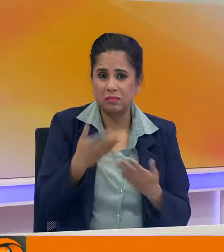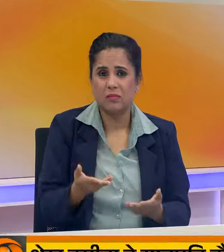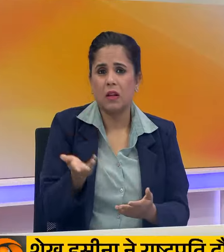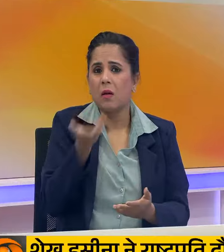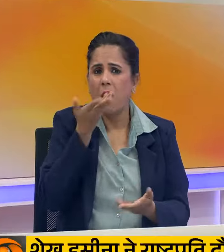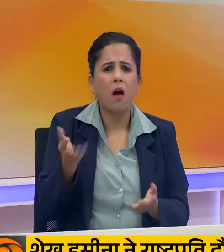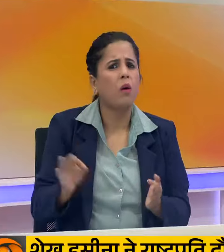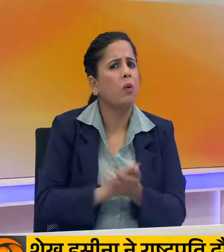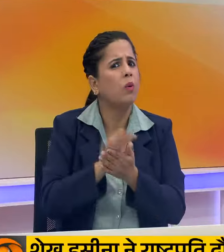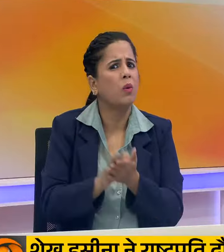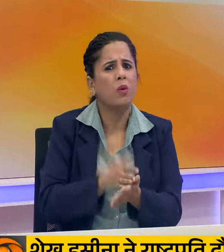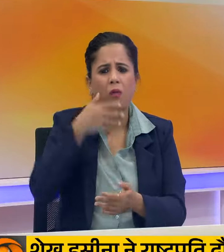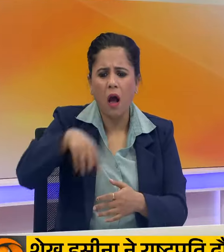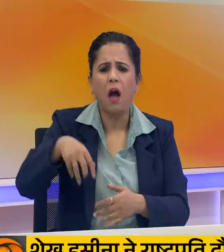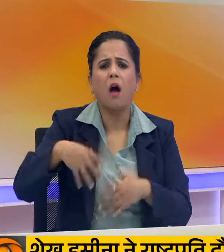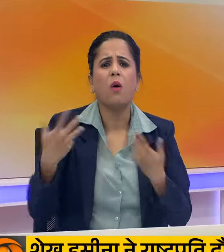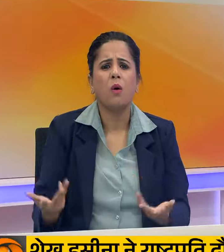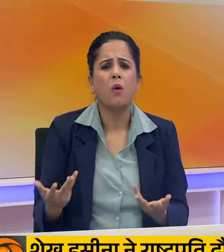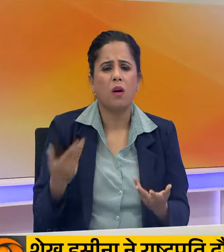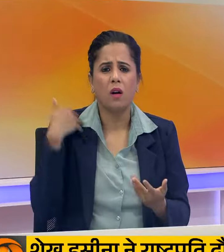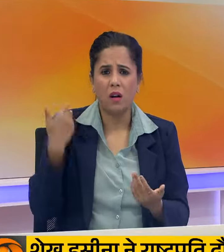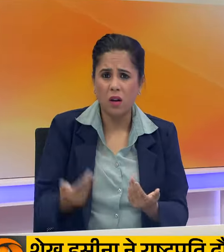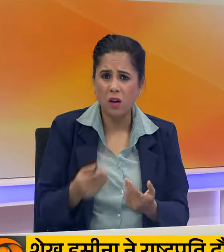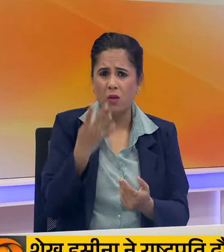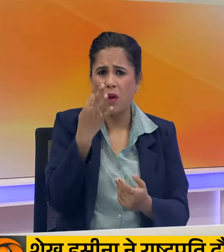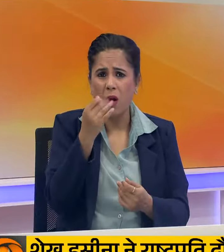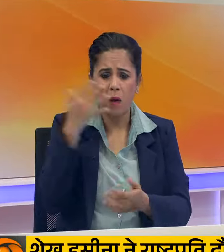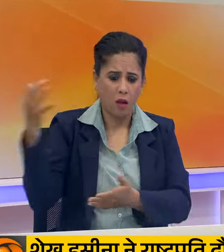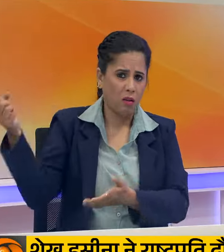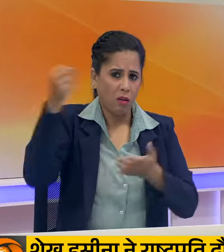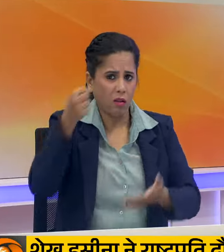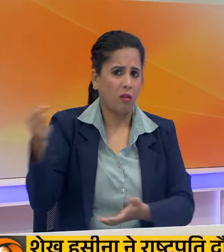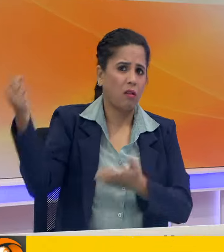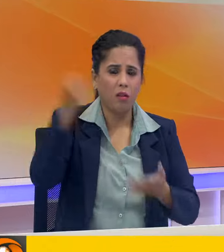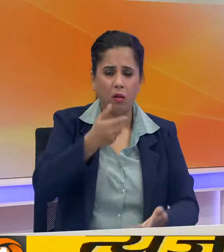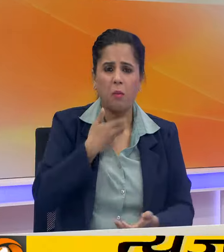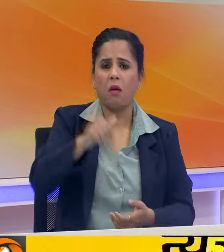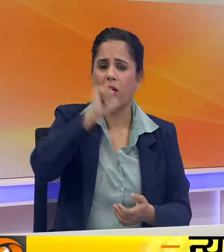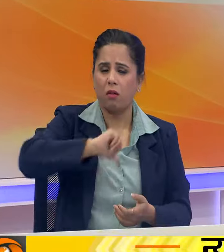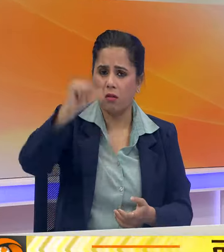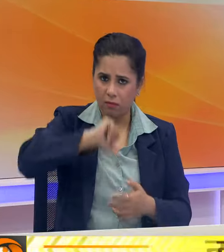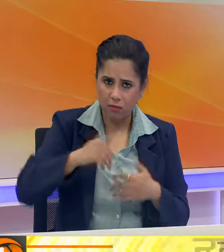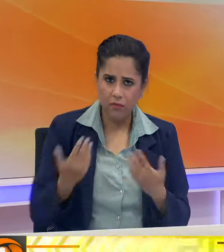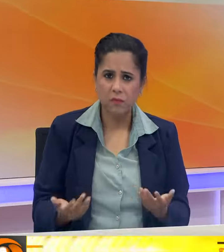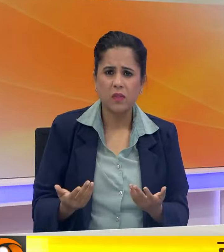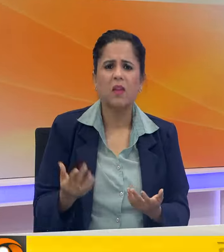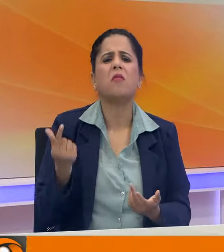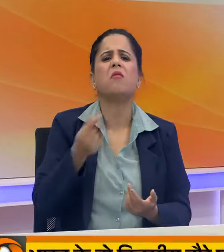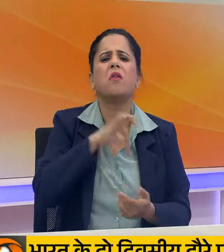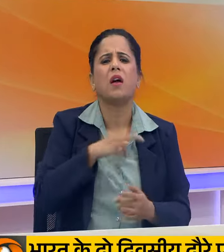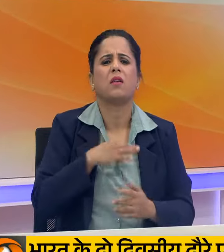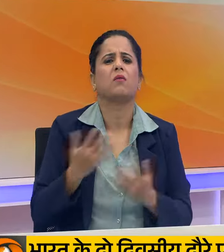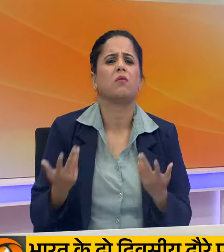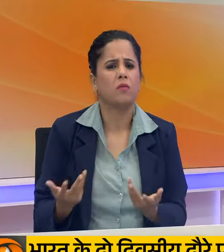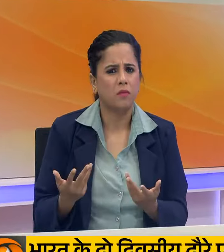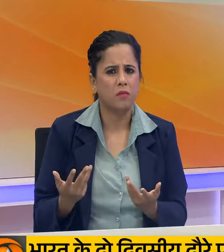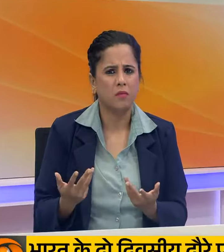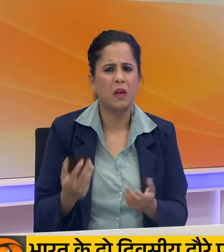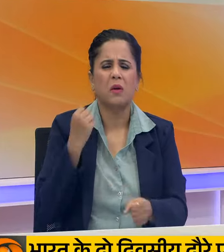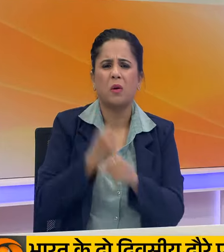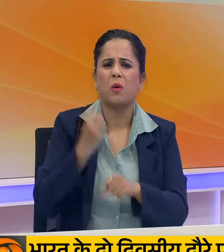पानी आ ही नहीं रहा पानी तो भरेंगे क्या चार चा 4 की बोतल ला ला के हम पानी पी रहे हैं तो क्या फायदा हमारा ऐसी